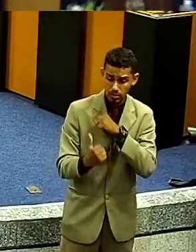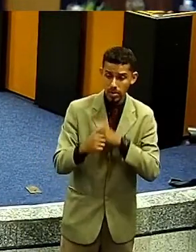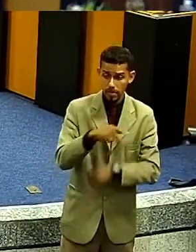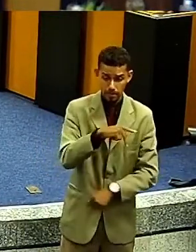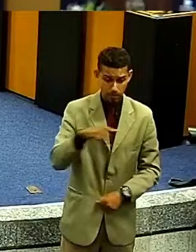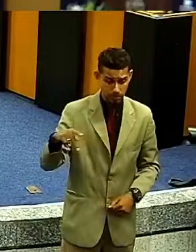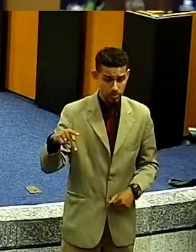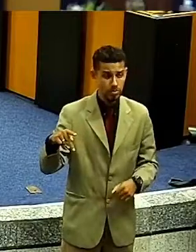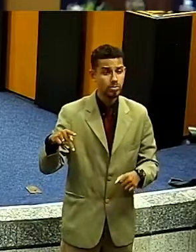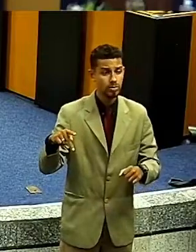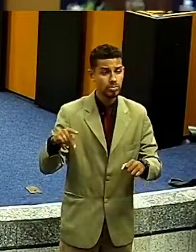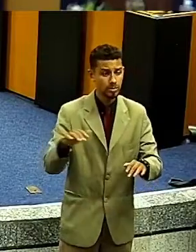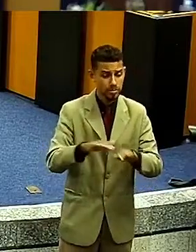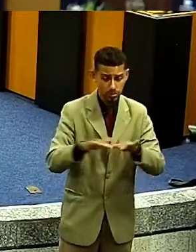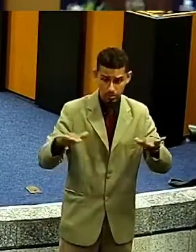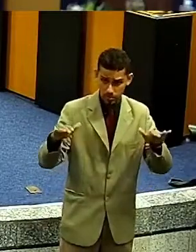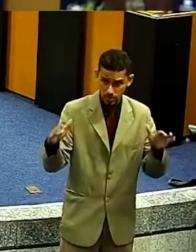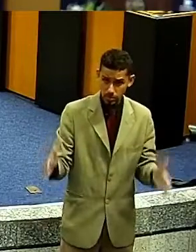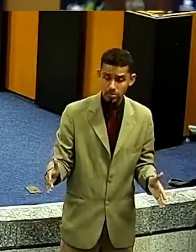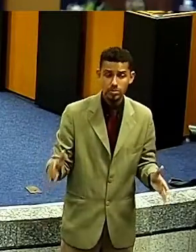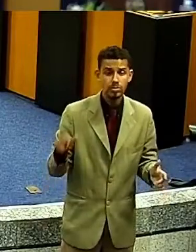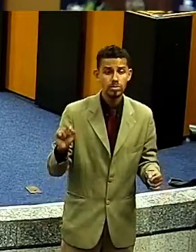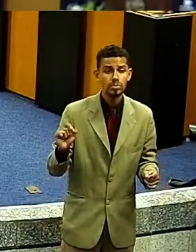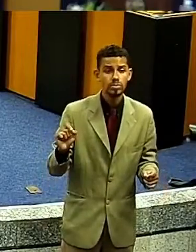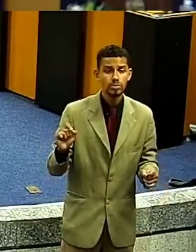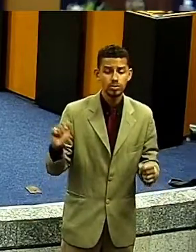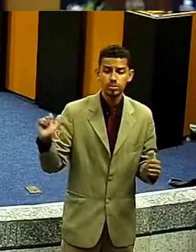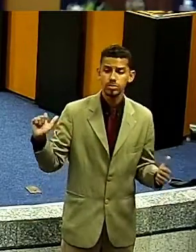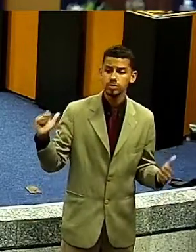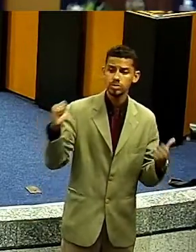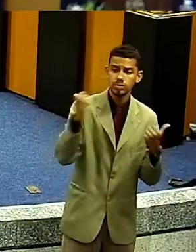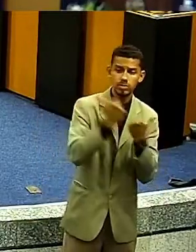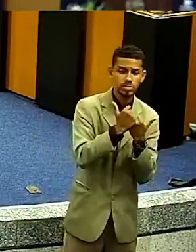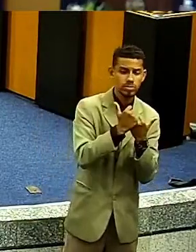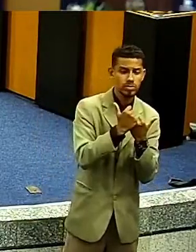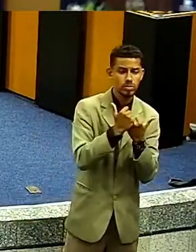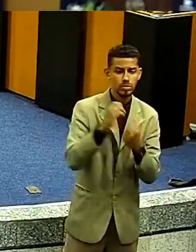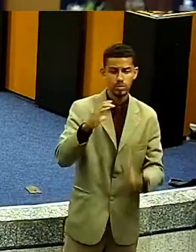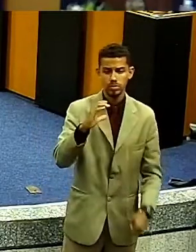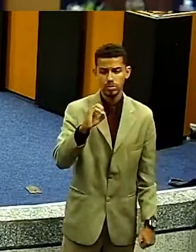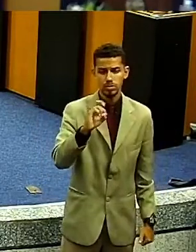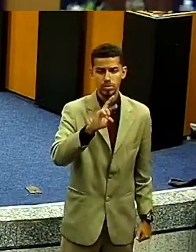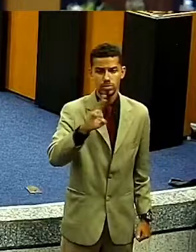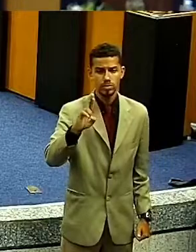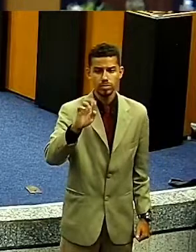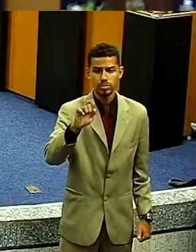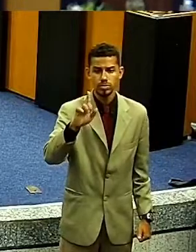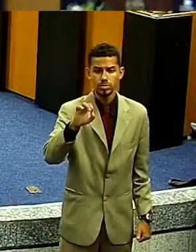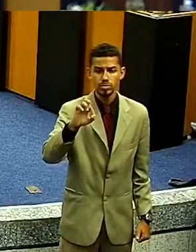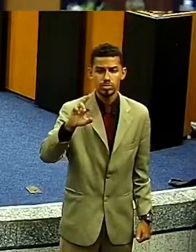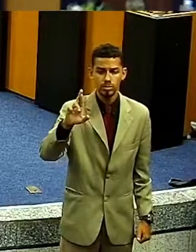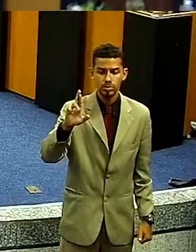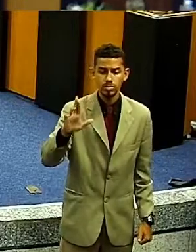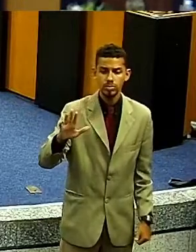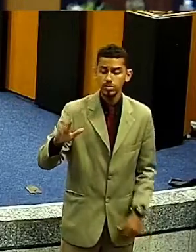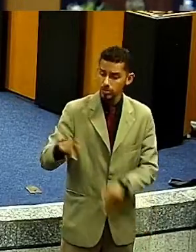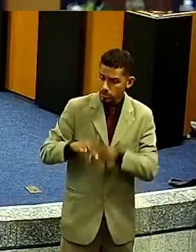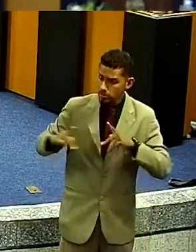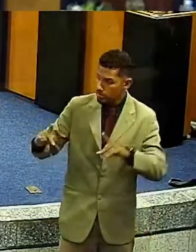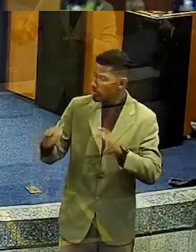presidência da mesa o membro substituto corregedor em exercício